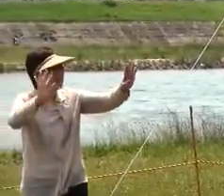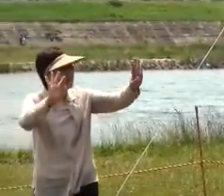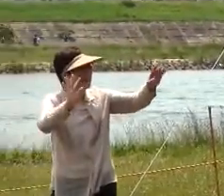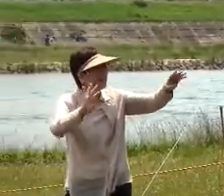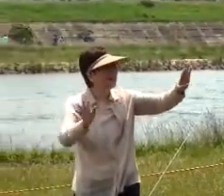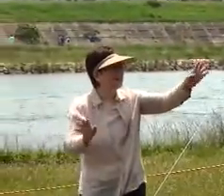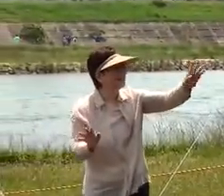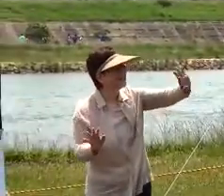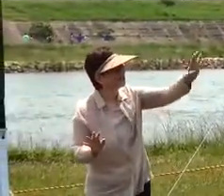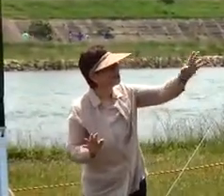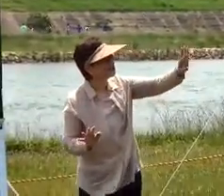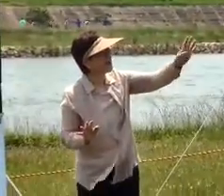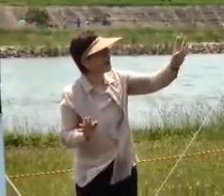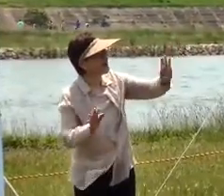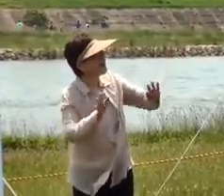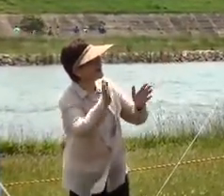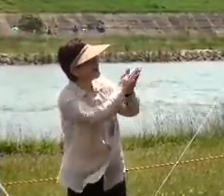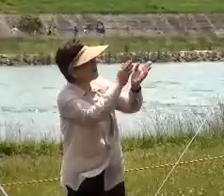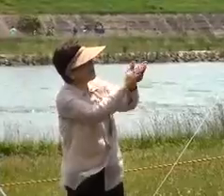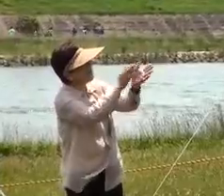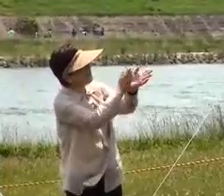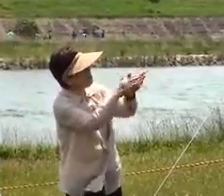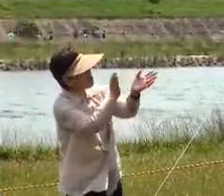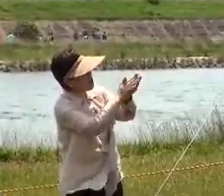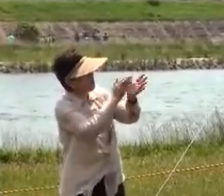とちゃん、イエーイ。